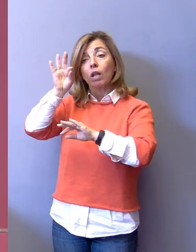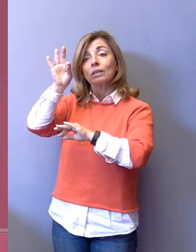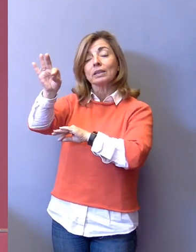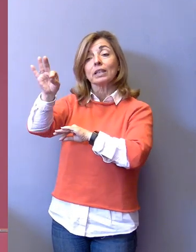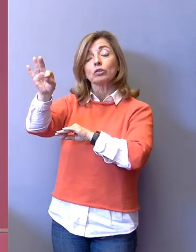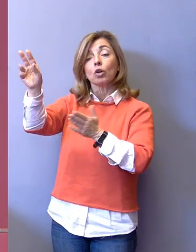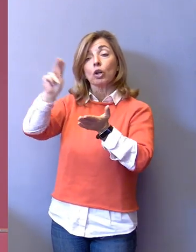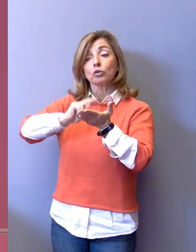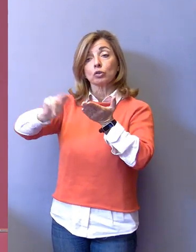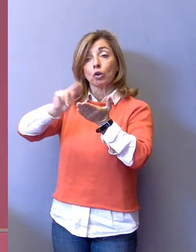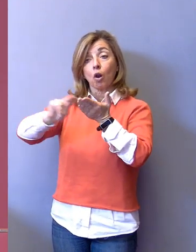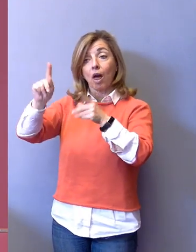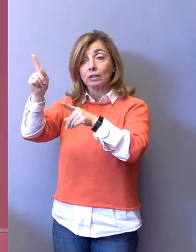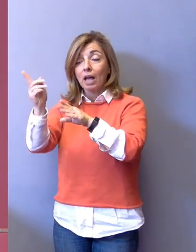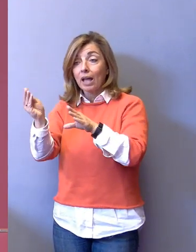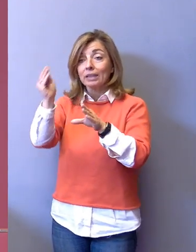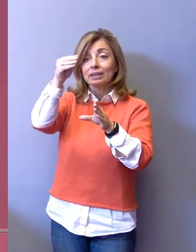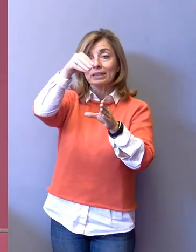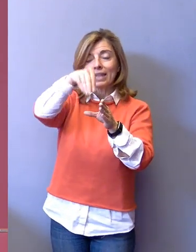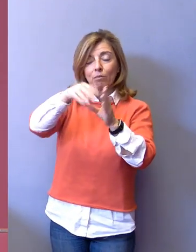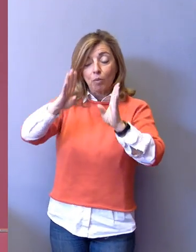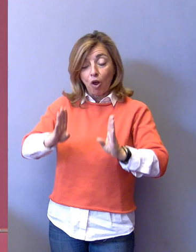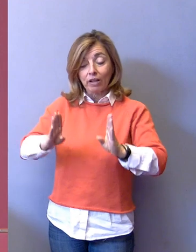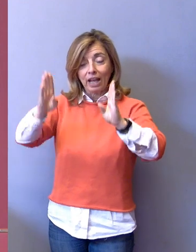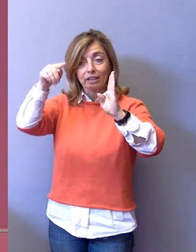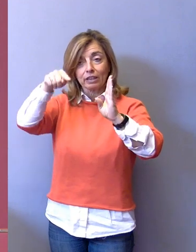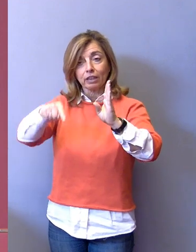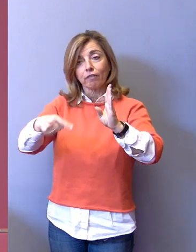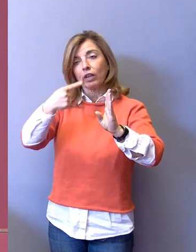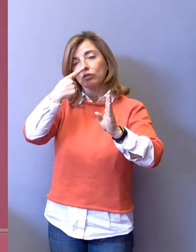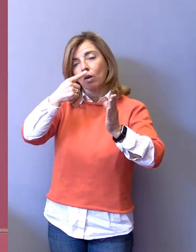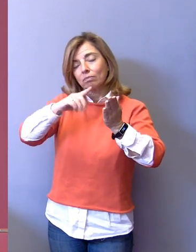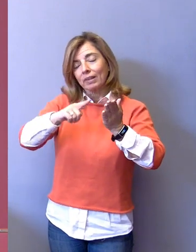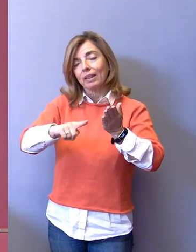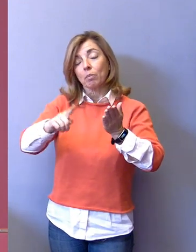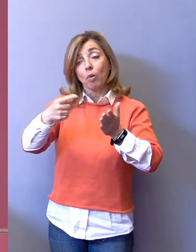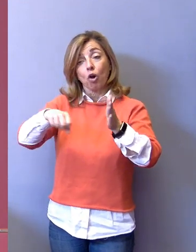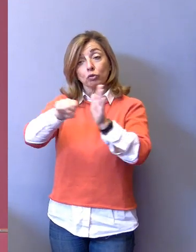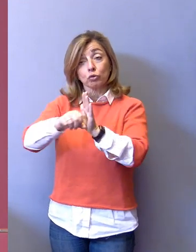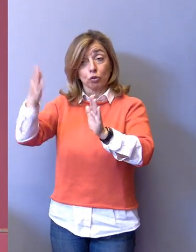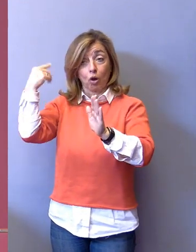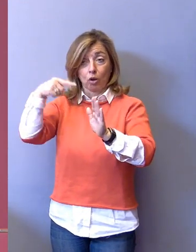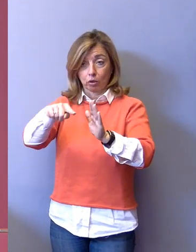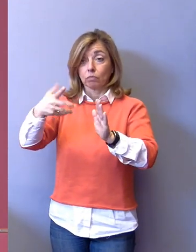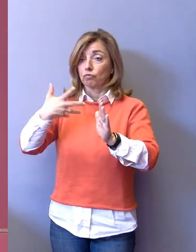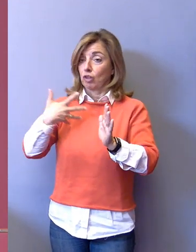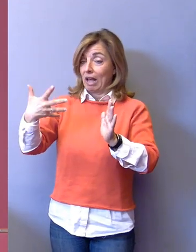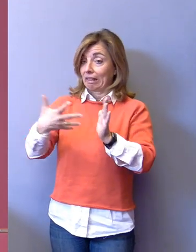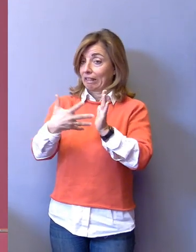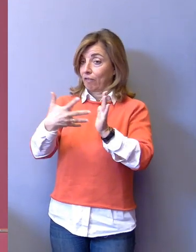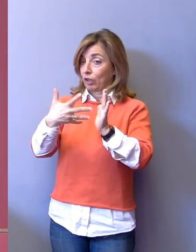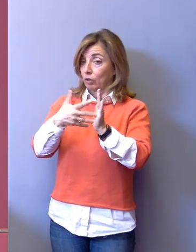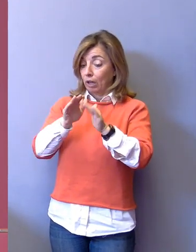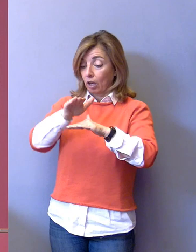in un edificio canavalenza storica come lei comprende comporta delle criticità non semplici da